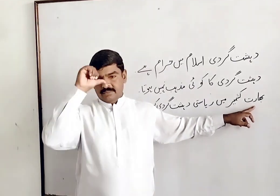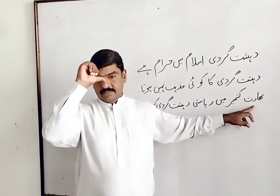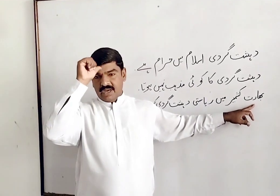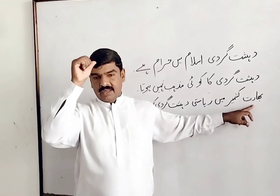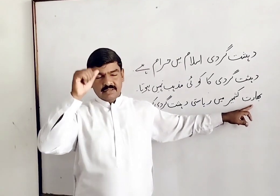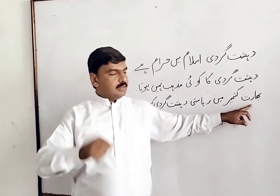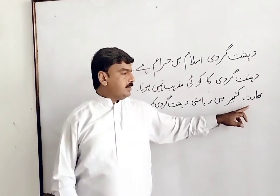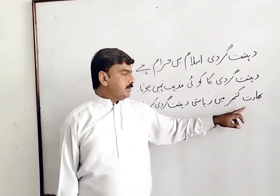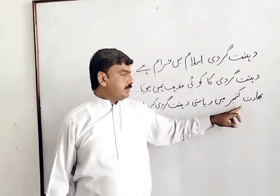भारत